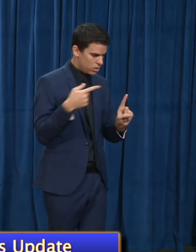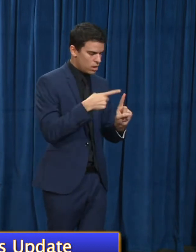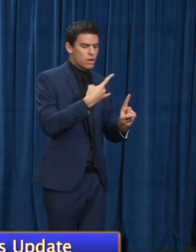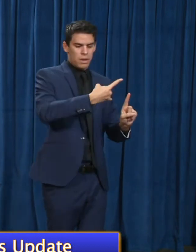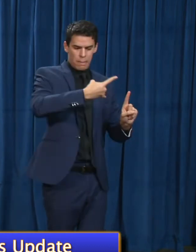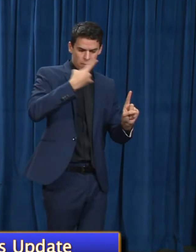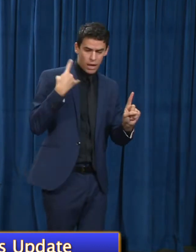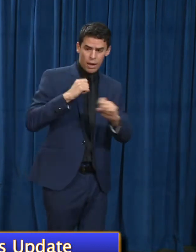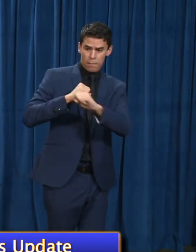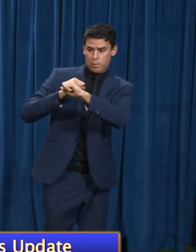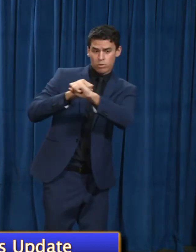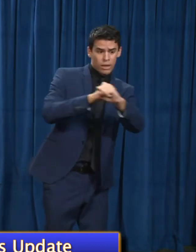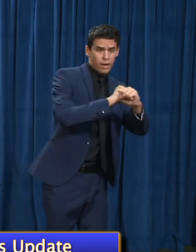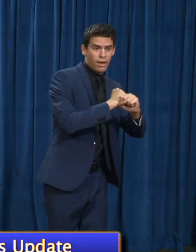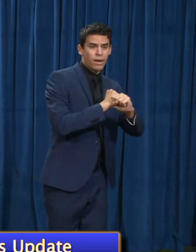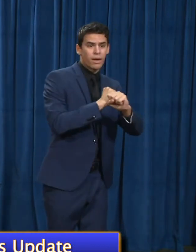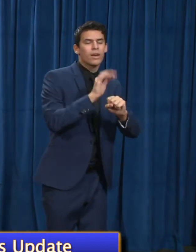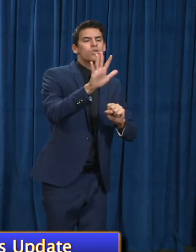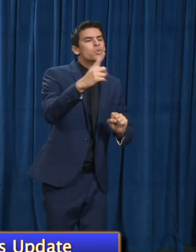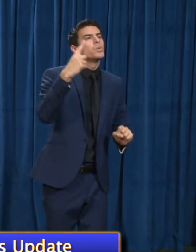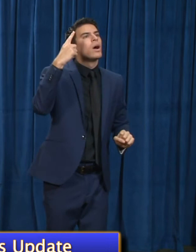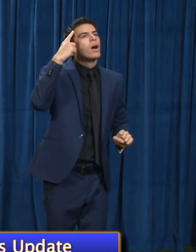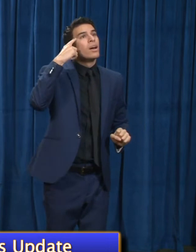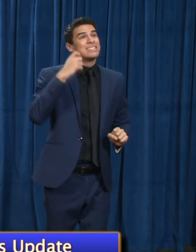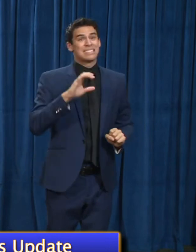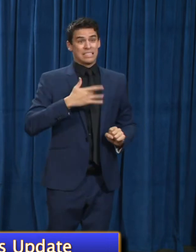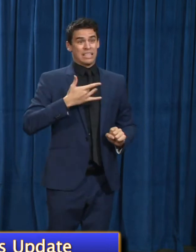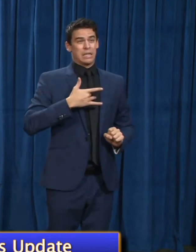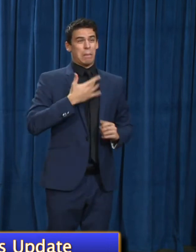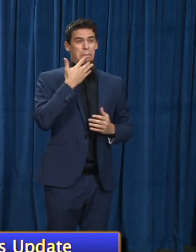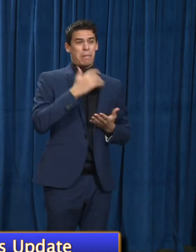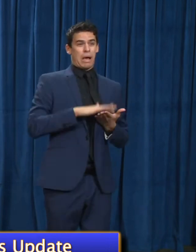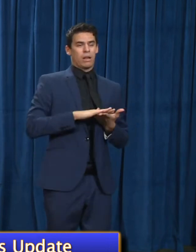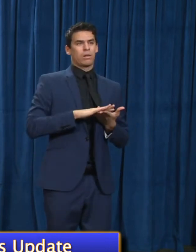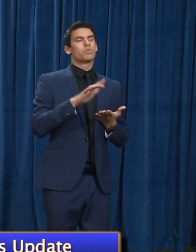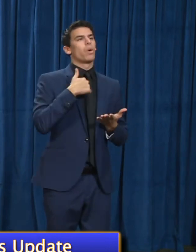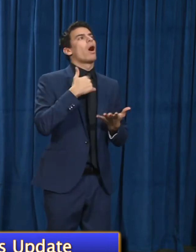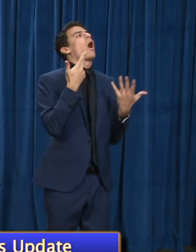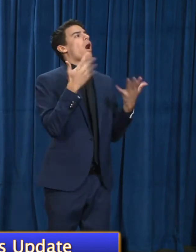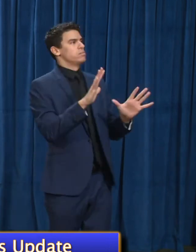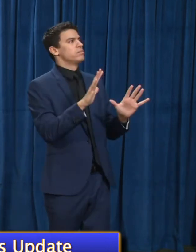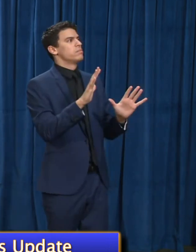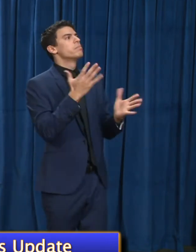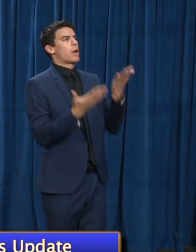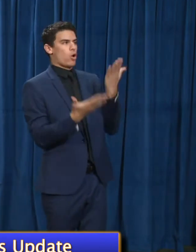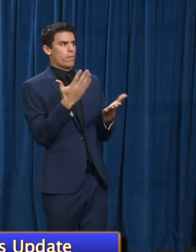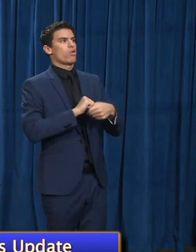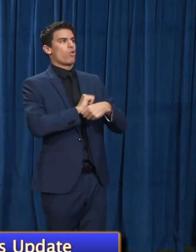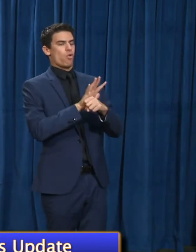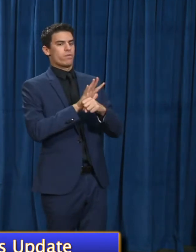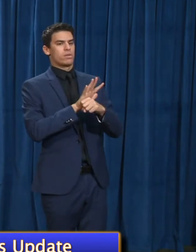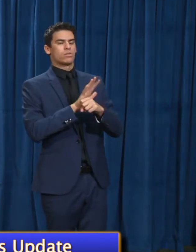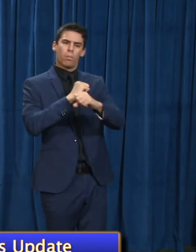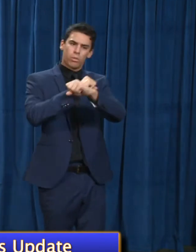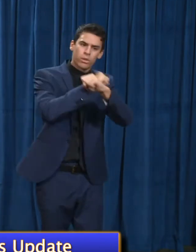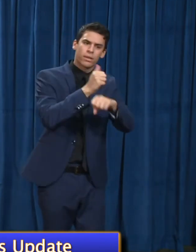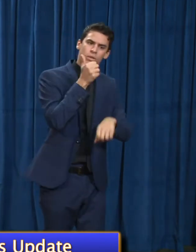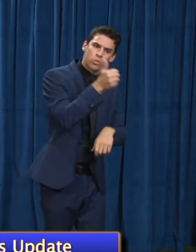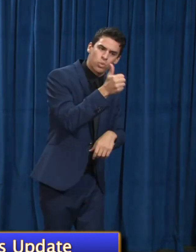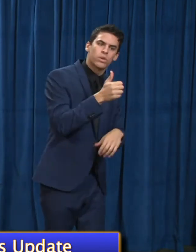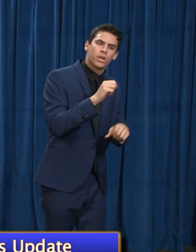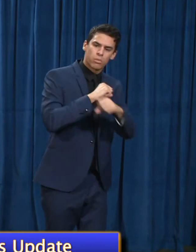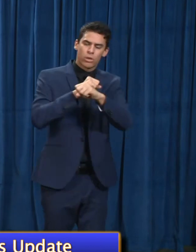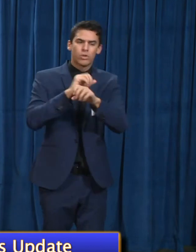a todos. Asume que tienes el virus. So the question was that in the current conditions, with the